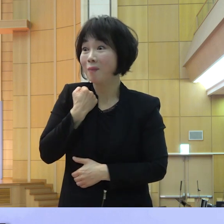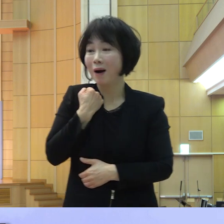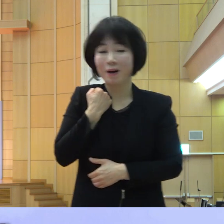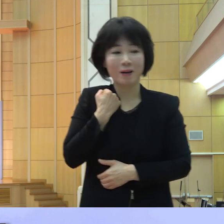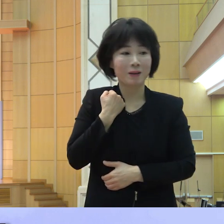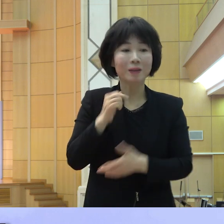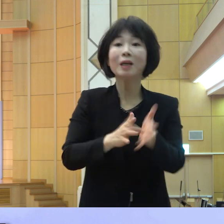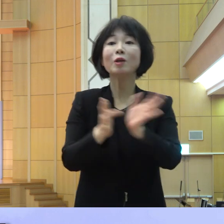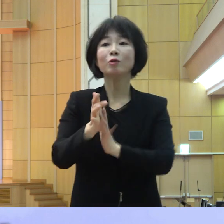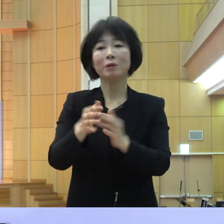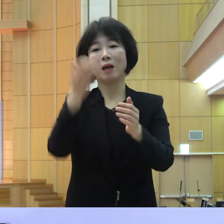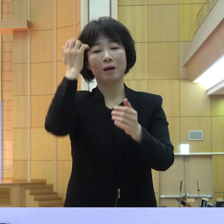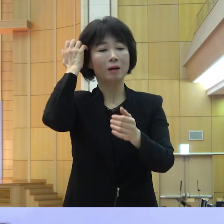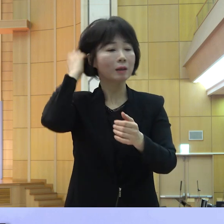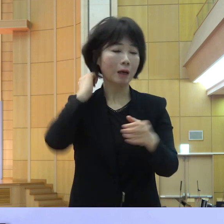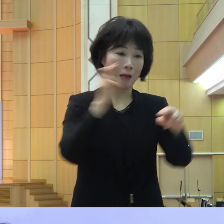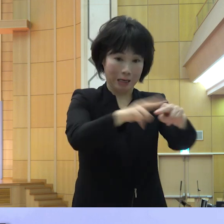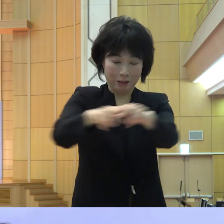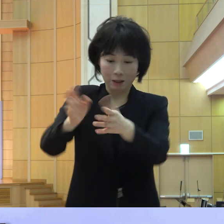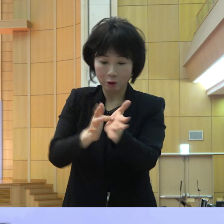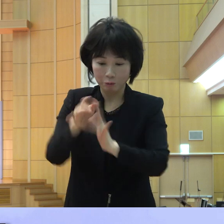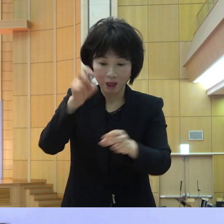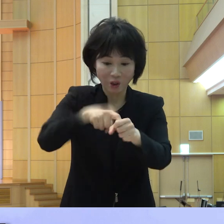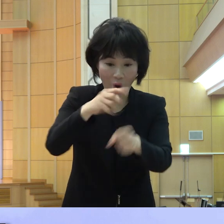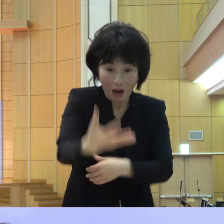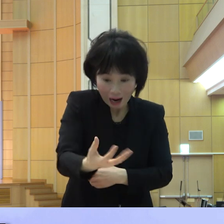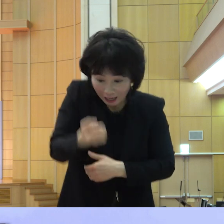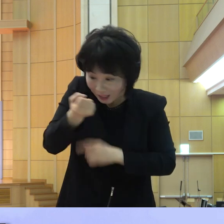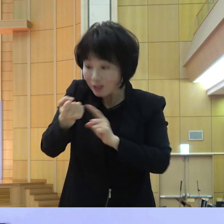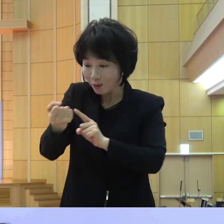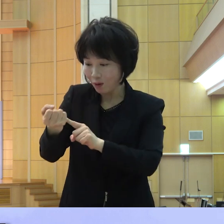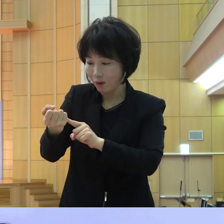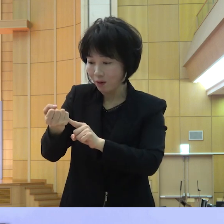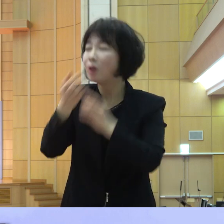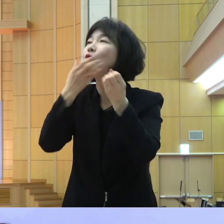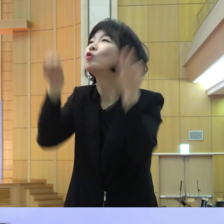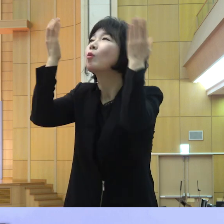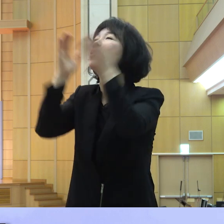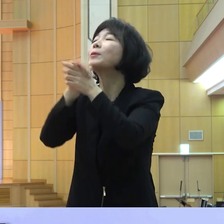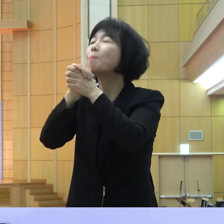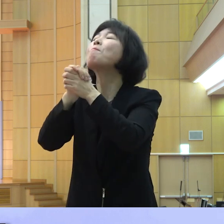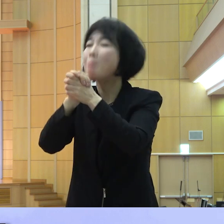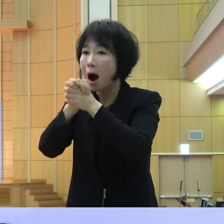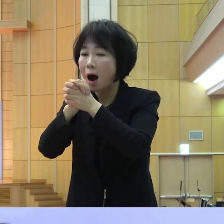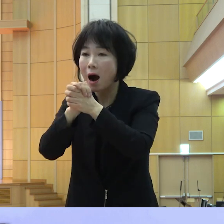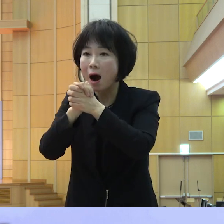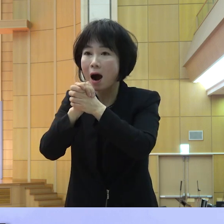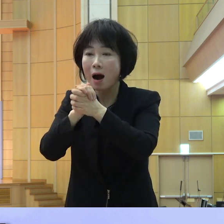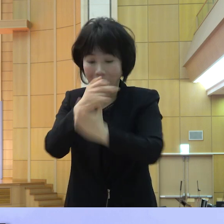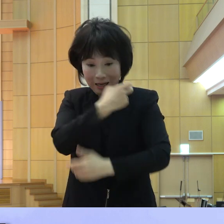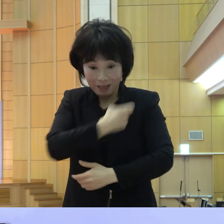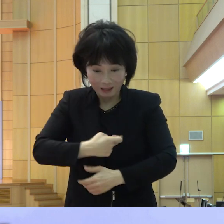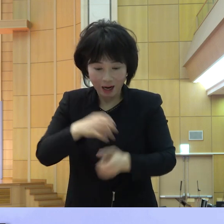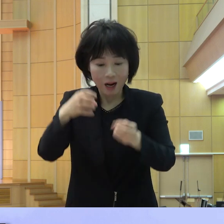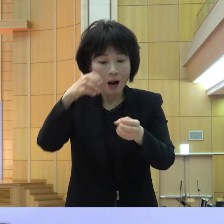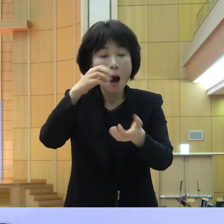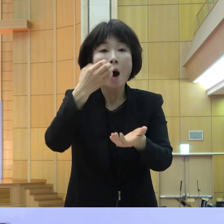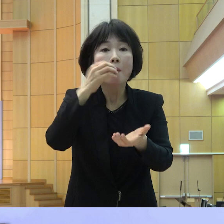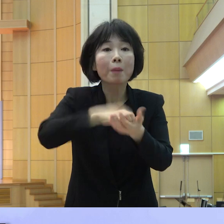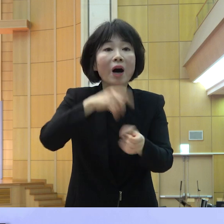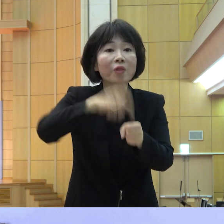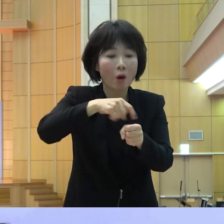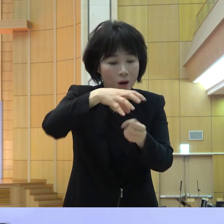있는 떡을 가져서 축복하시고 떼어서 제자들에게 주면서 가라스 때 받아